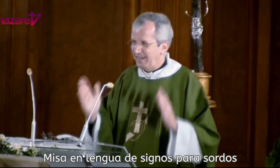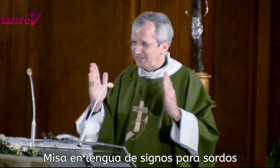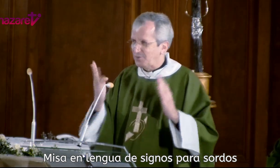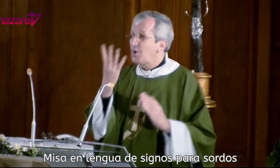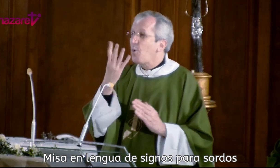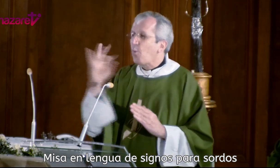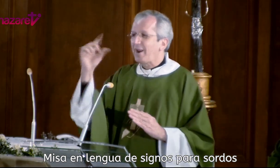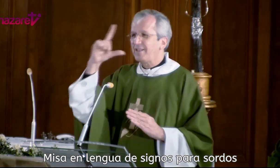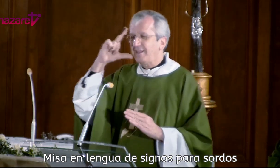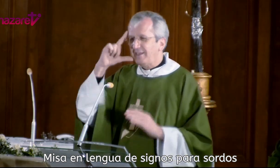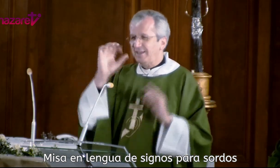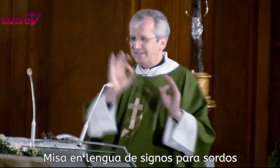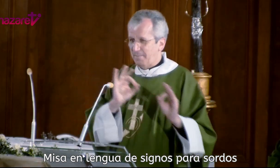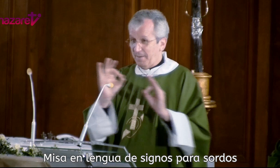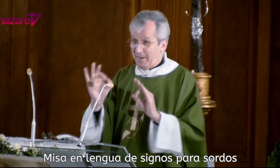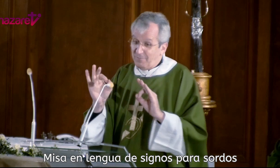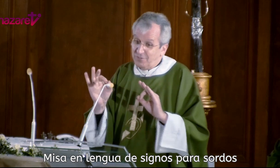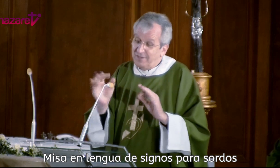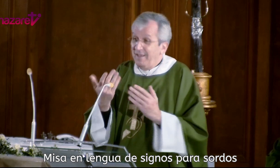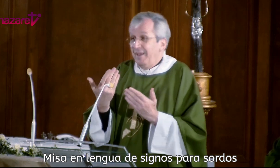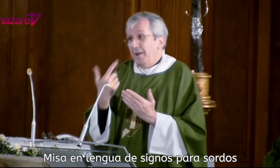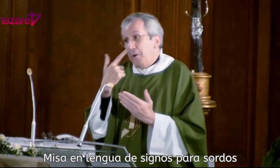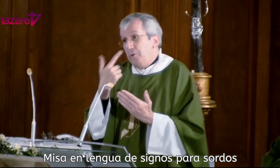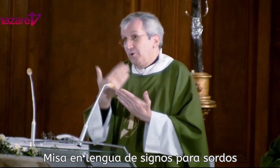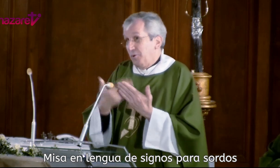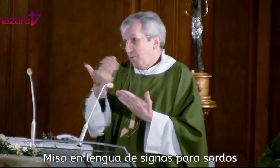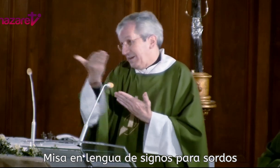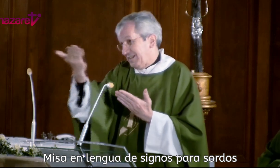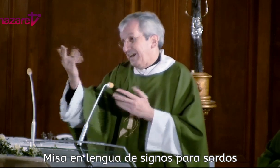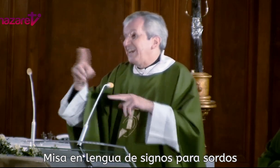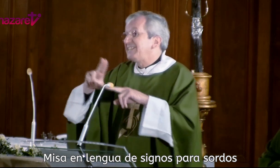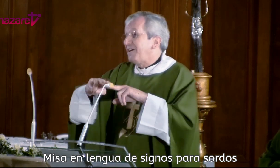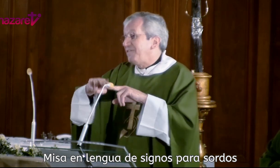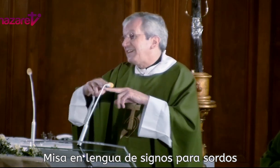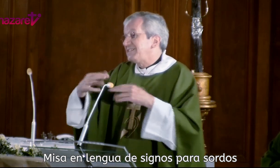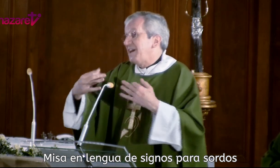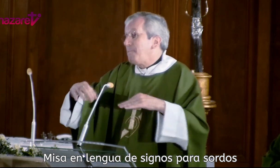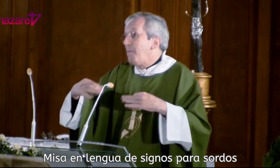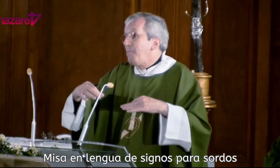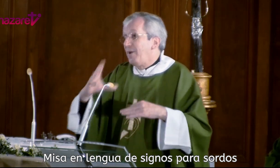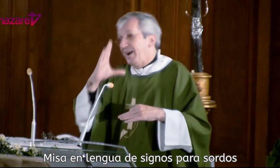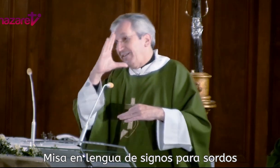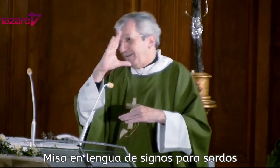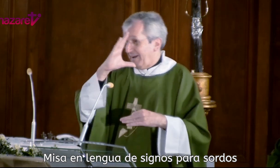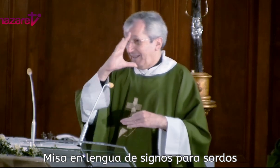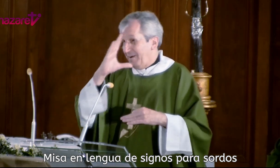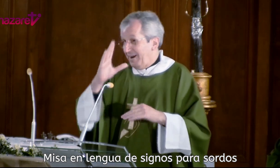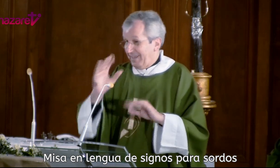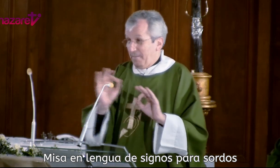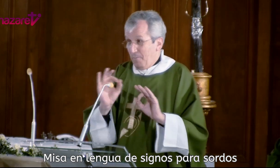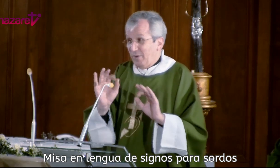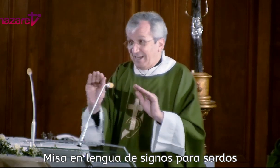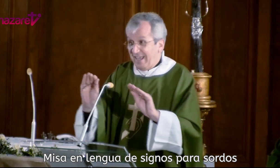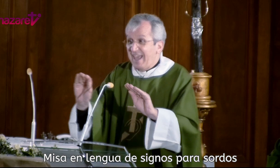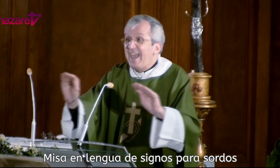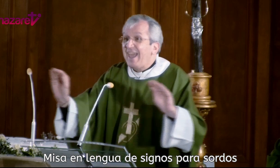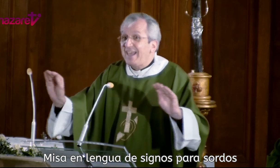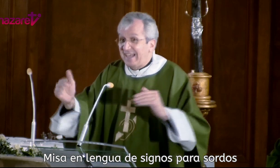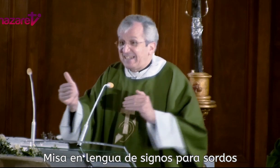Estos 40 días que preparamos nos lo muestra esta fiesta popular del carnaval, que muestra que, hey, que está